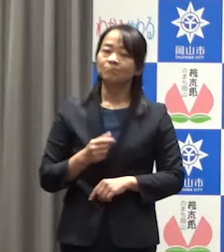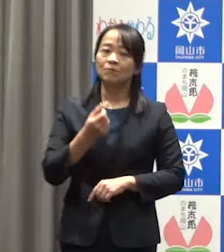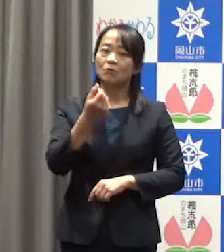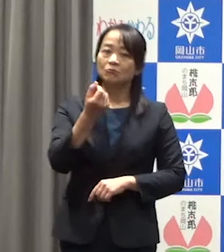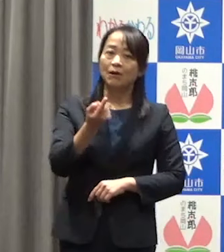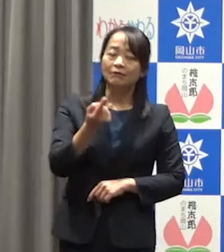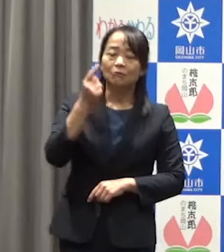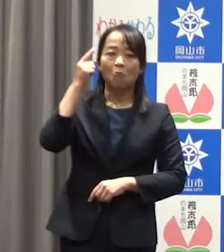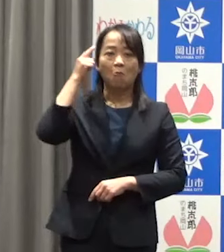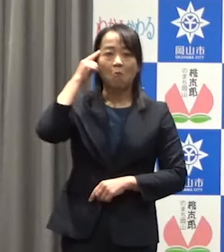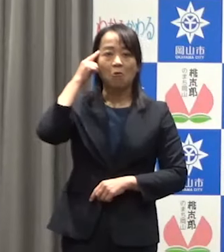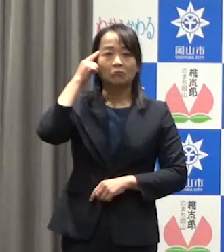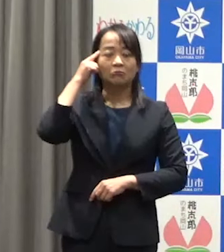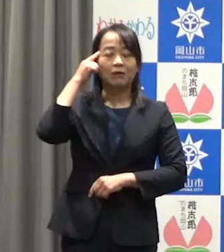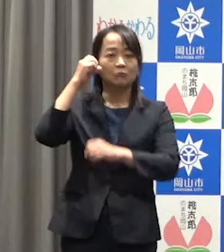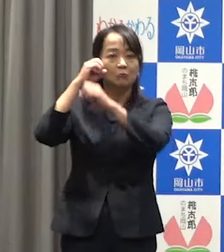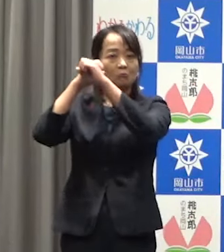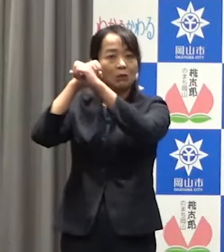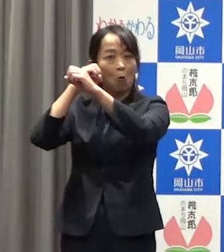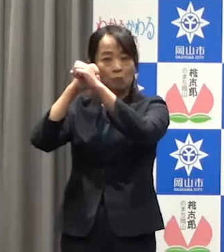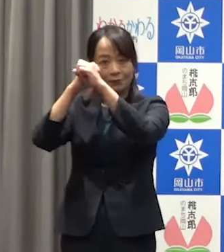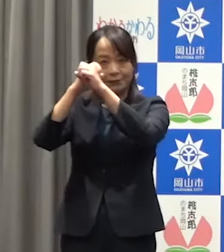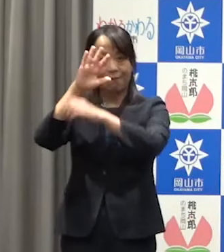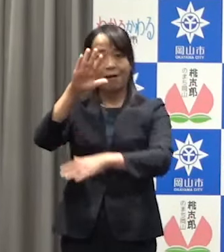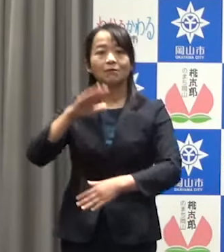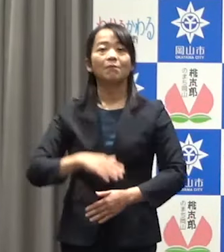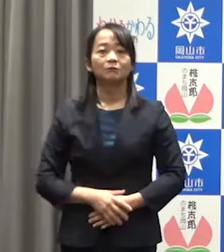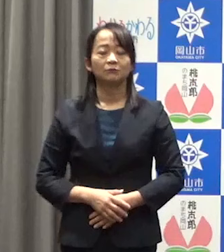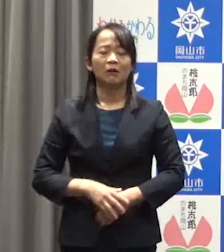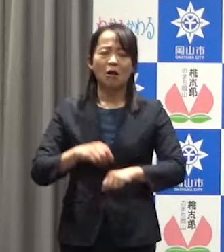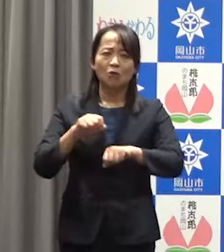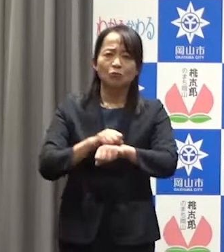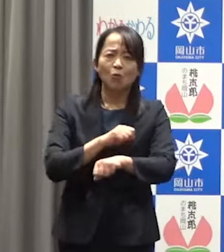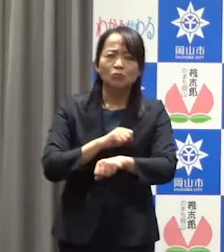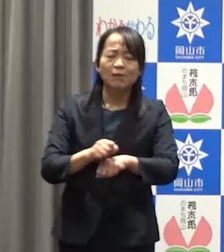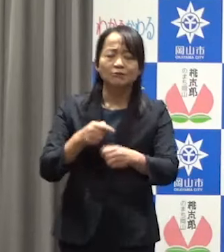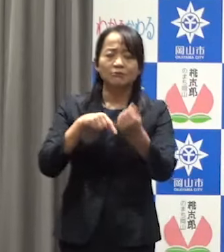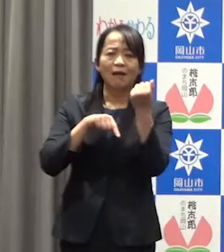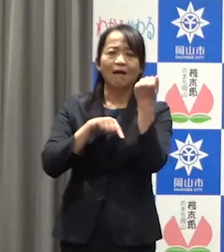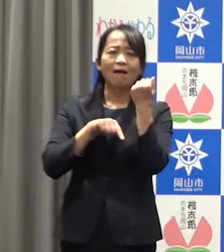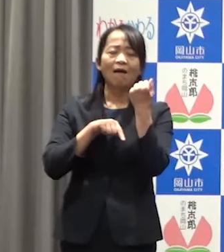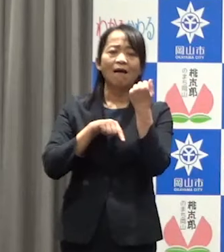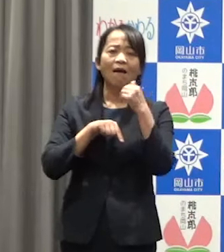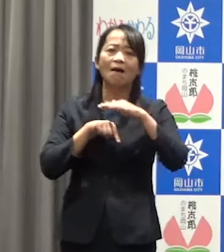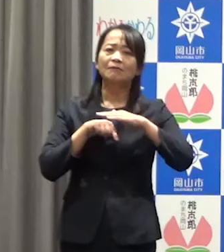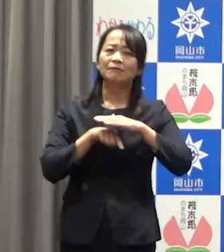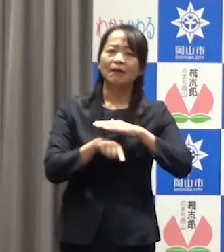特殊な要因があると別なんですけれども、